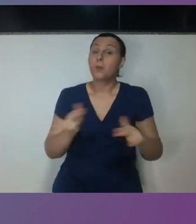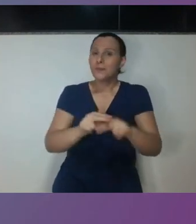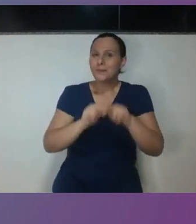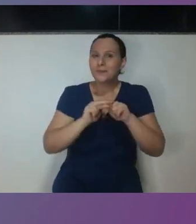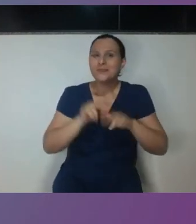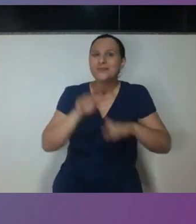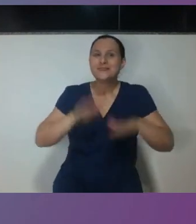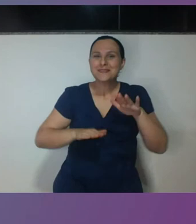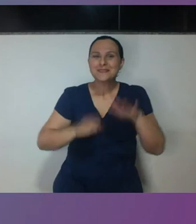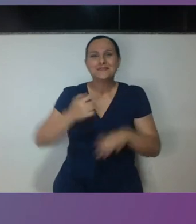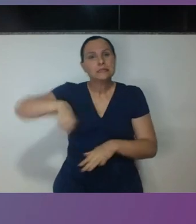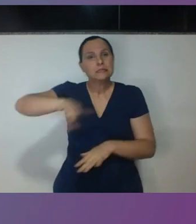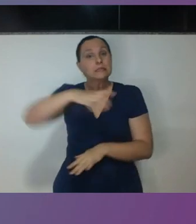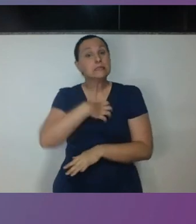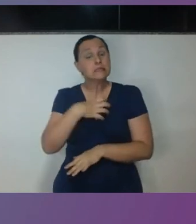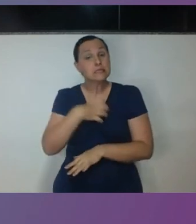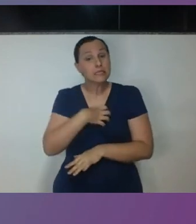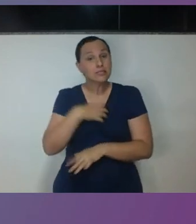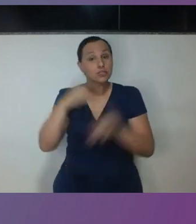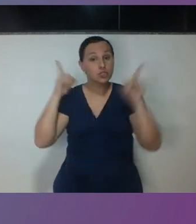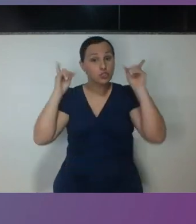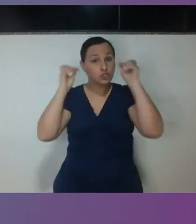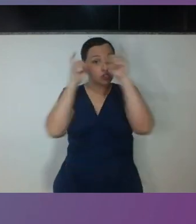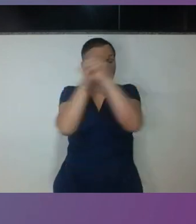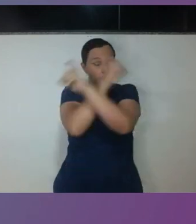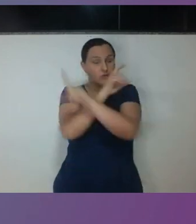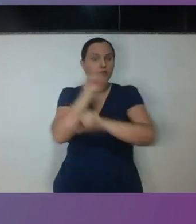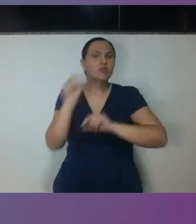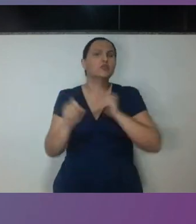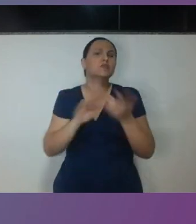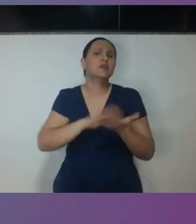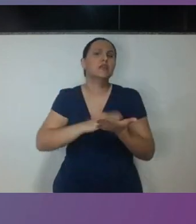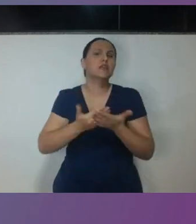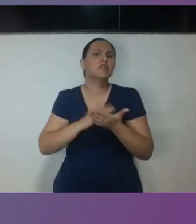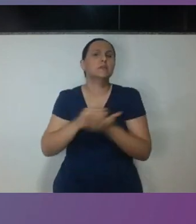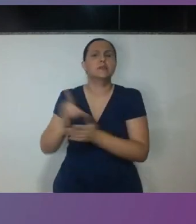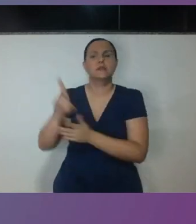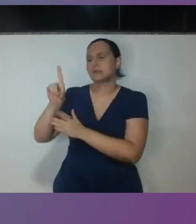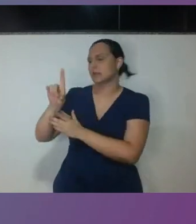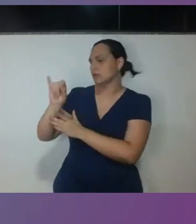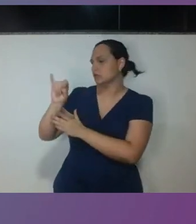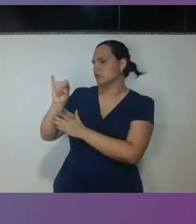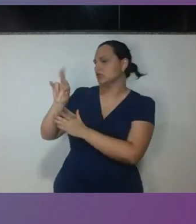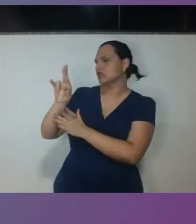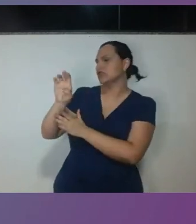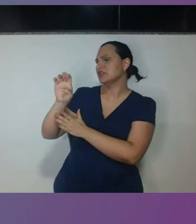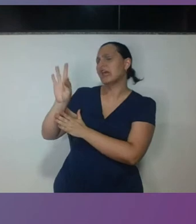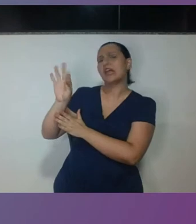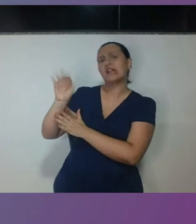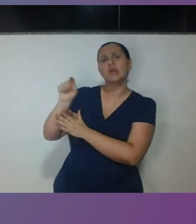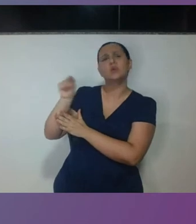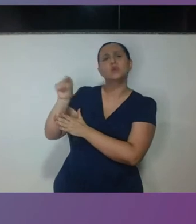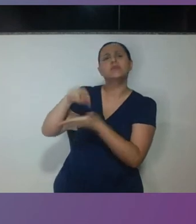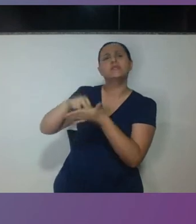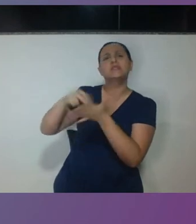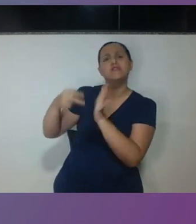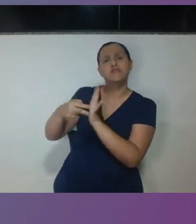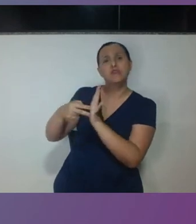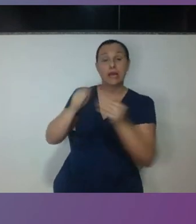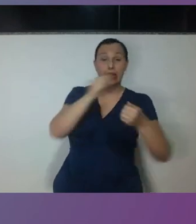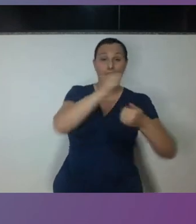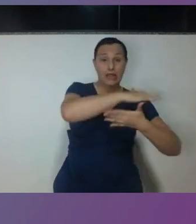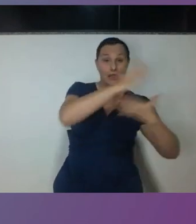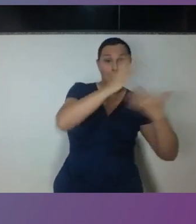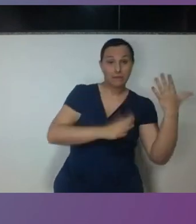fazer interpretação direta. O que é interpretação direta? De Libras para português. Nós somos